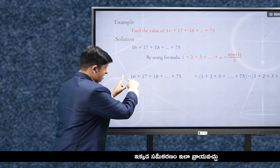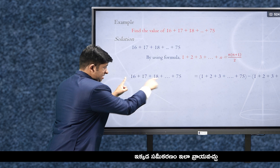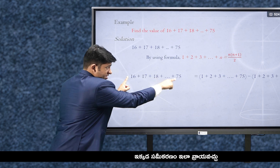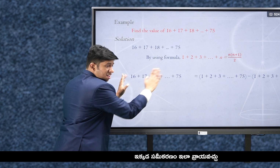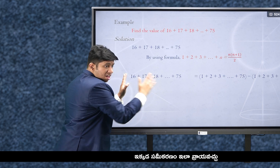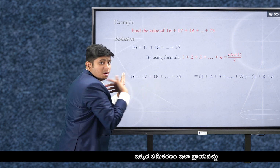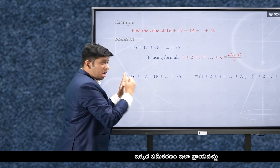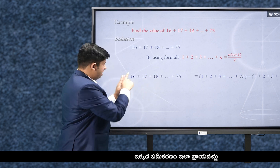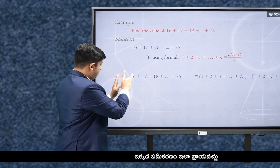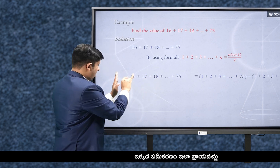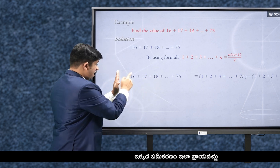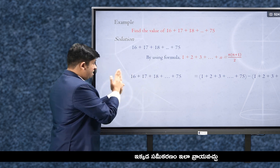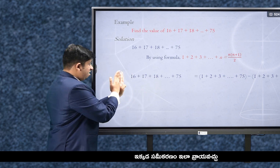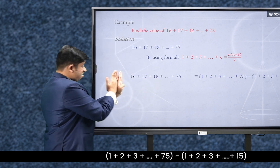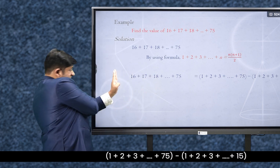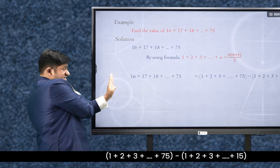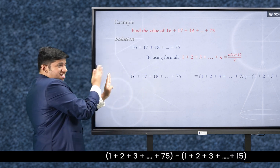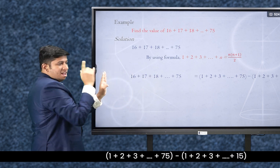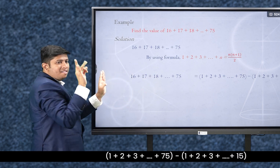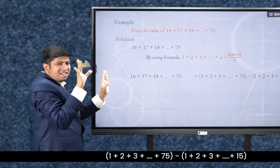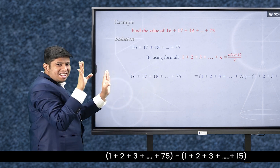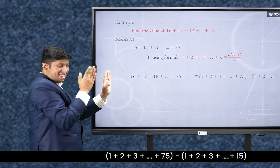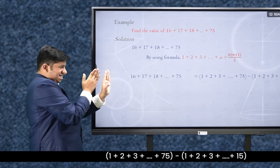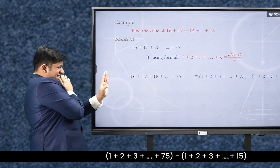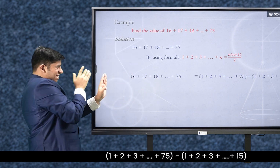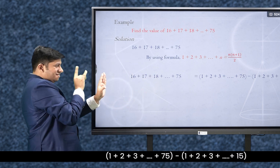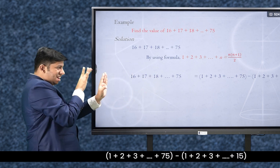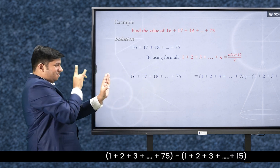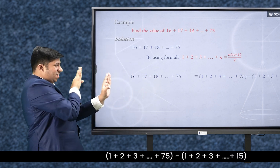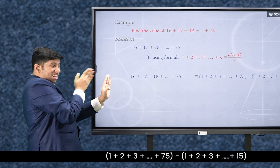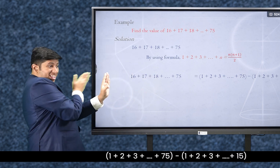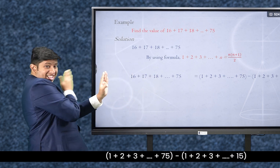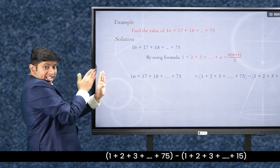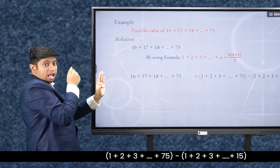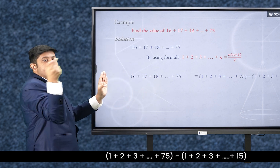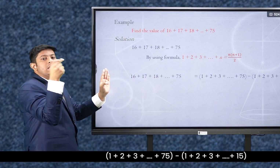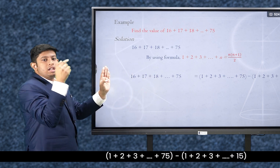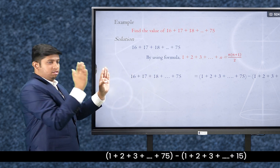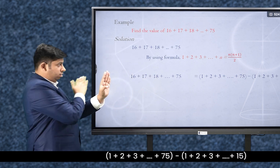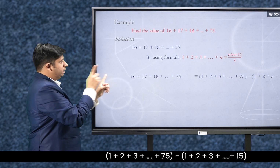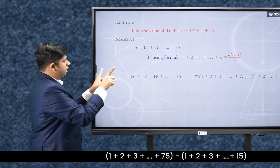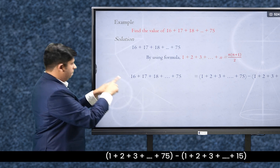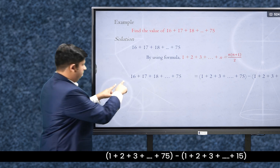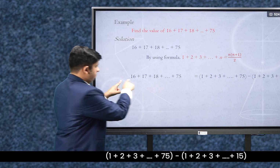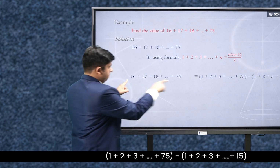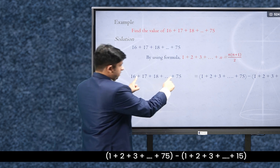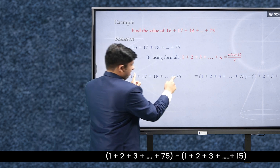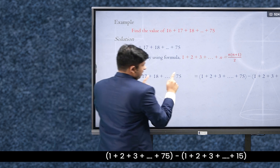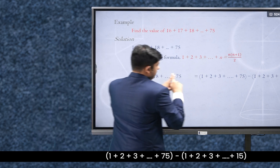ఇక్కడ మనం ఇలా వ్రాయవచ్చు: 1 ప్లస్ 2 ప్లస్ 3 ప్లస్ అండ్ సో ఆన్ ప్లస్ 75 మైనస్